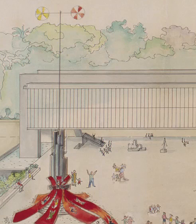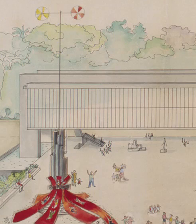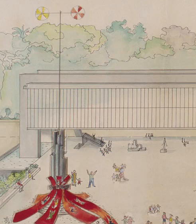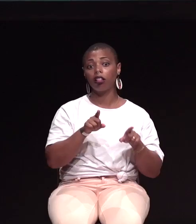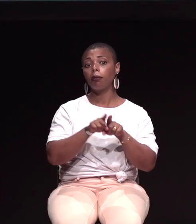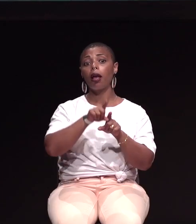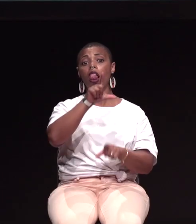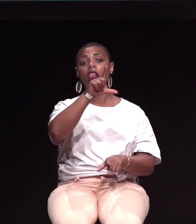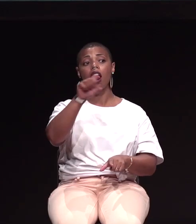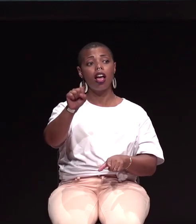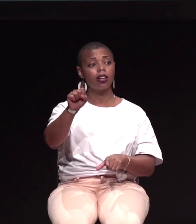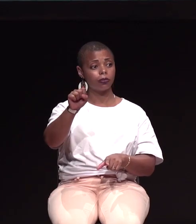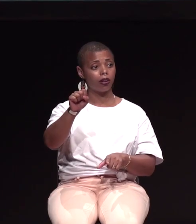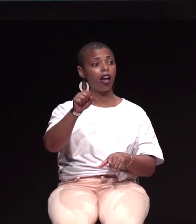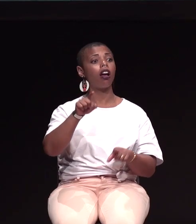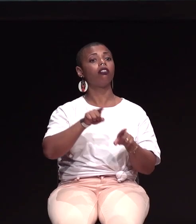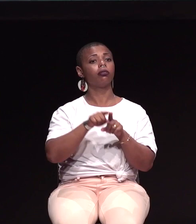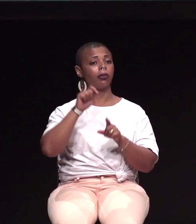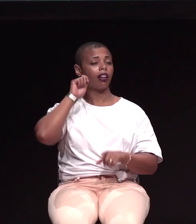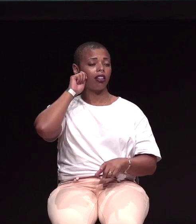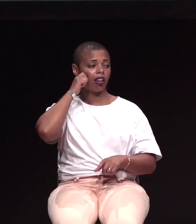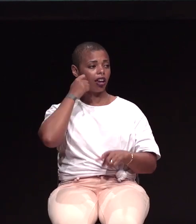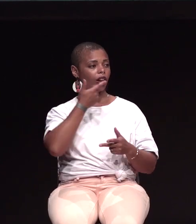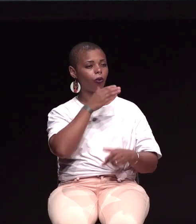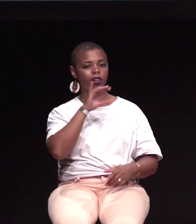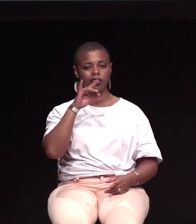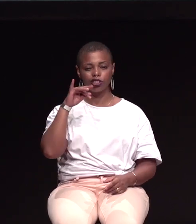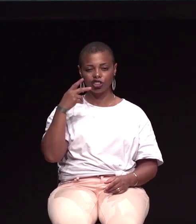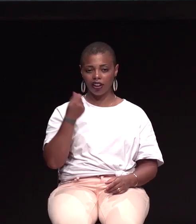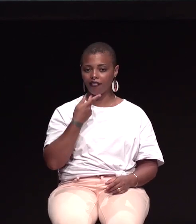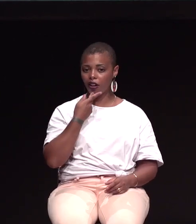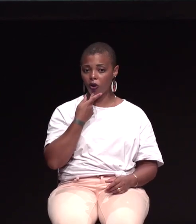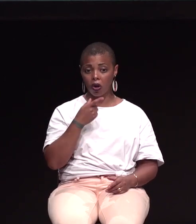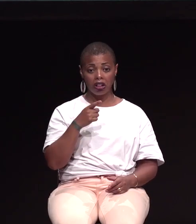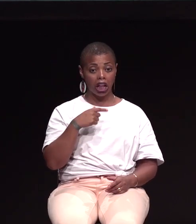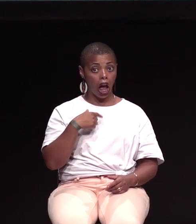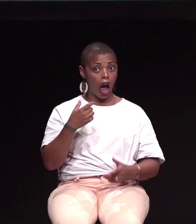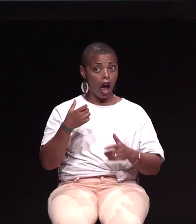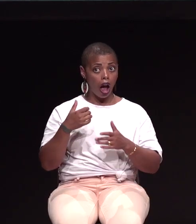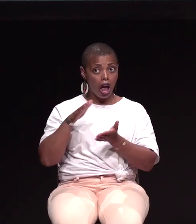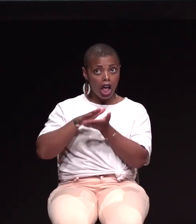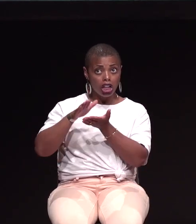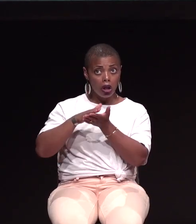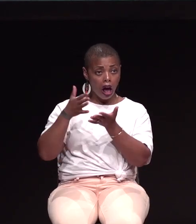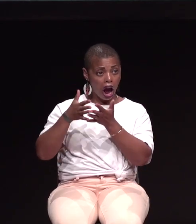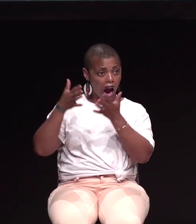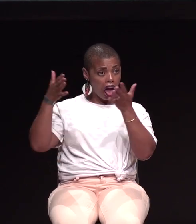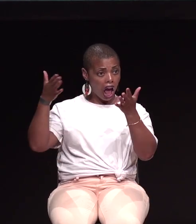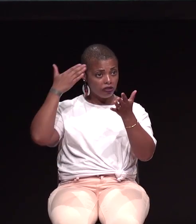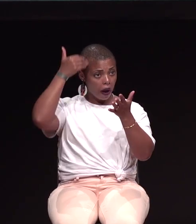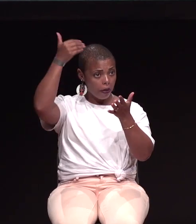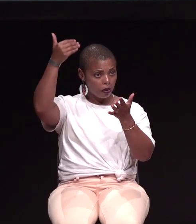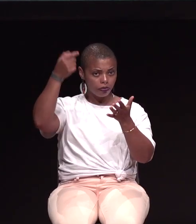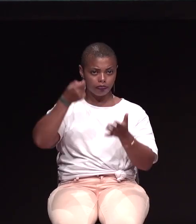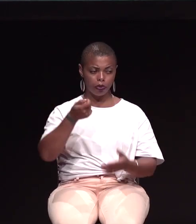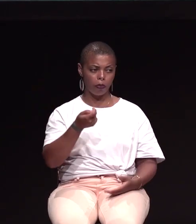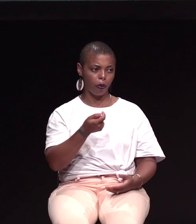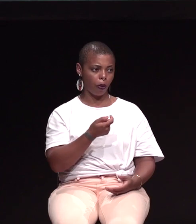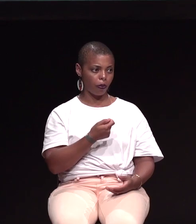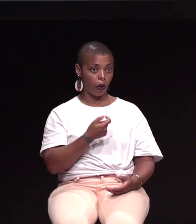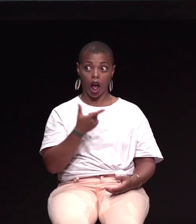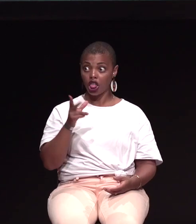lésbicas também, autoras negras, como a Cidinha comentou, pouquíssimas estão em grandes editoras. E, ok, entraram em